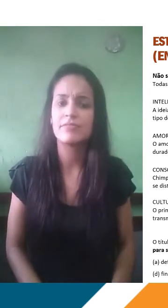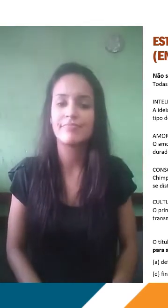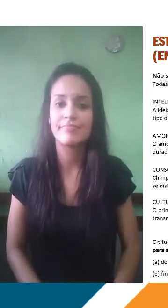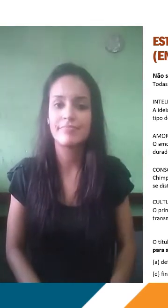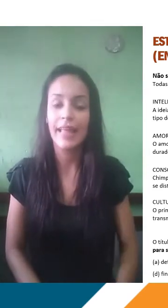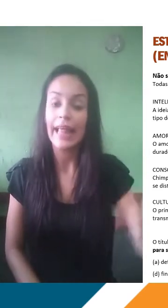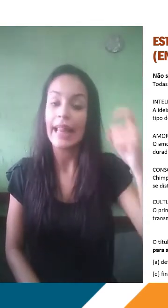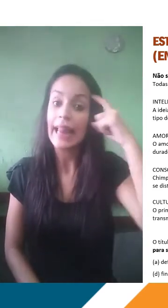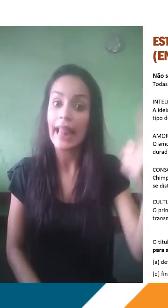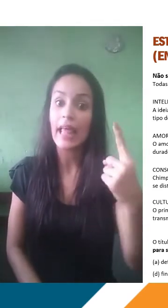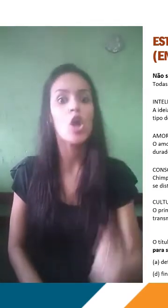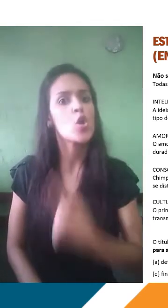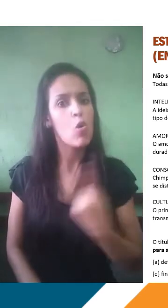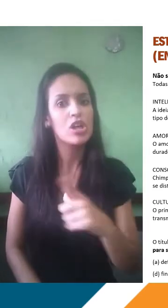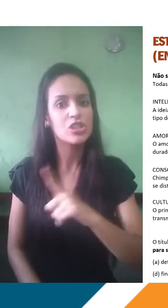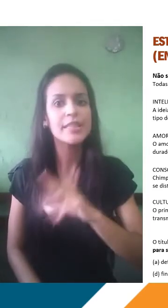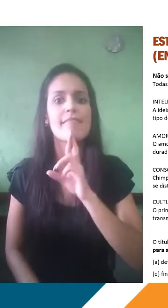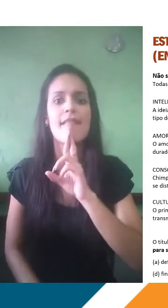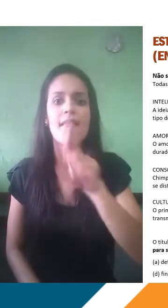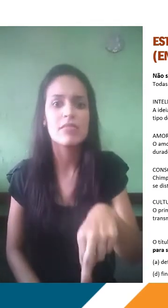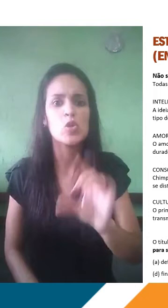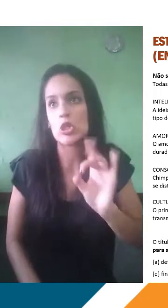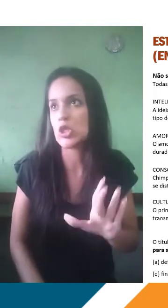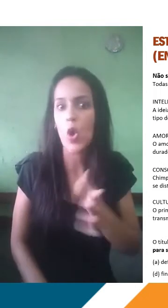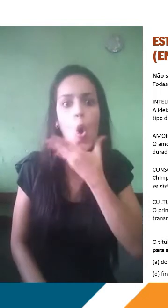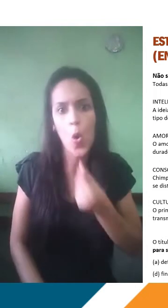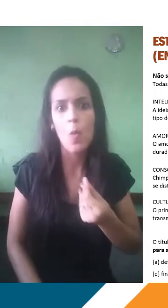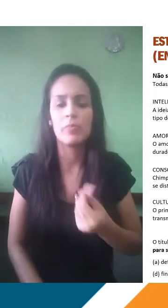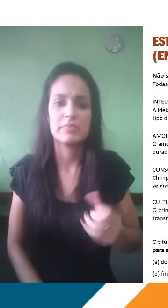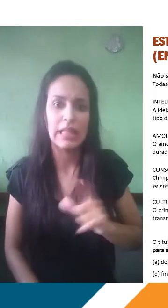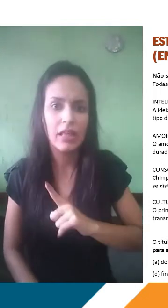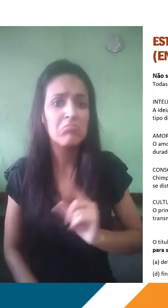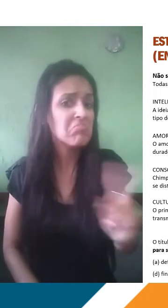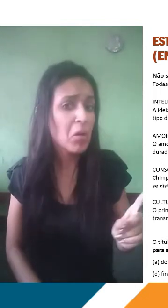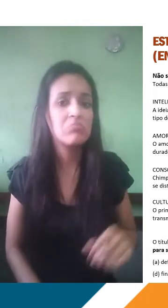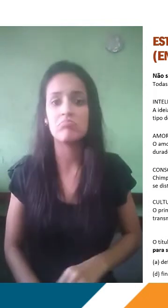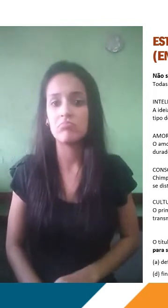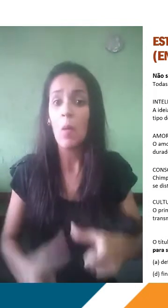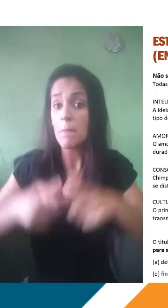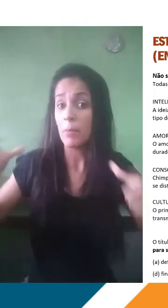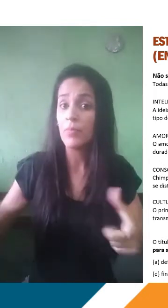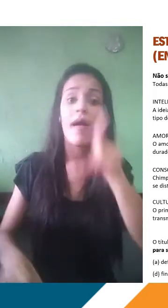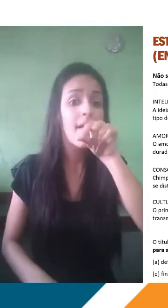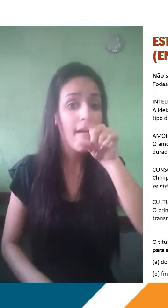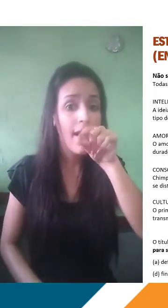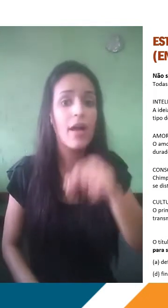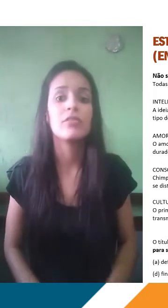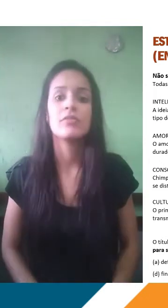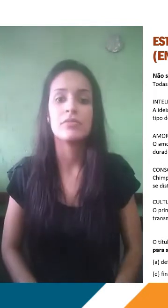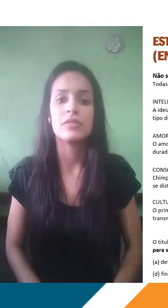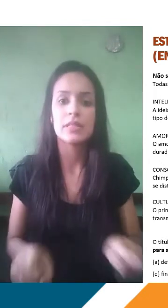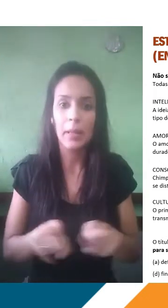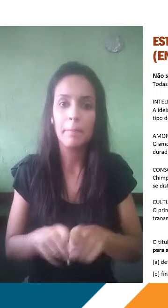animais racionais têm sido destruídas desde os anos 40 A maioria das aves e mamíferos têm algum tipo de raciocínio